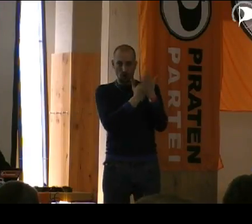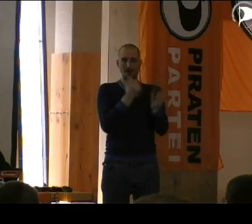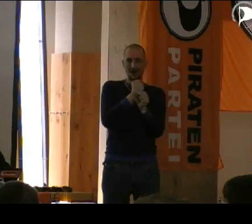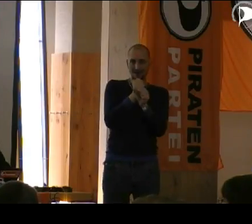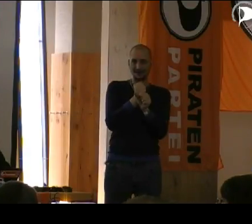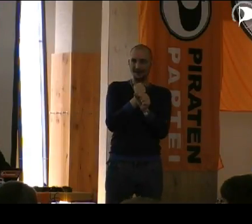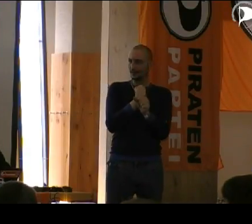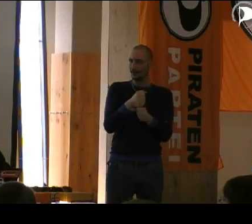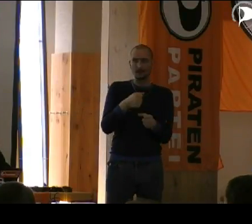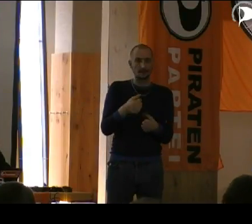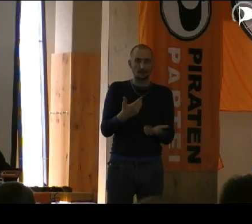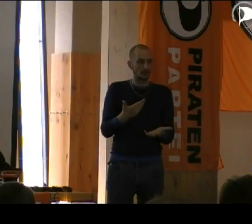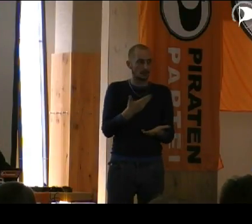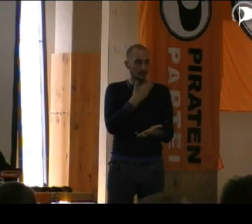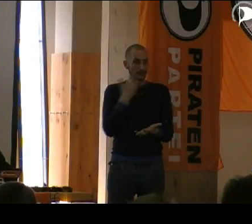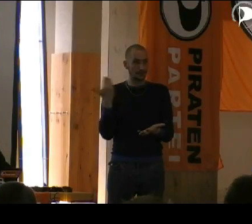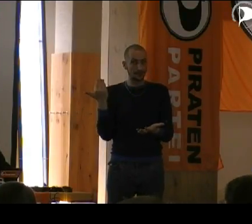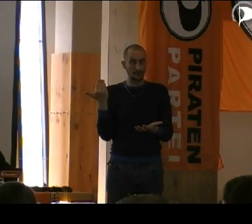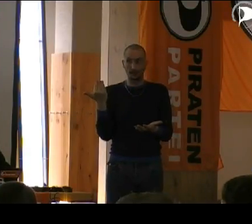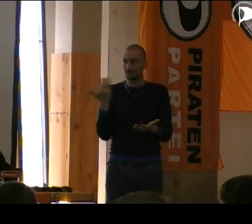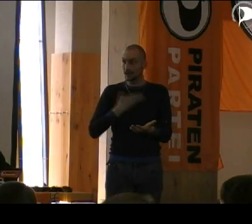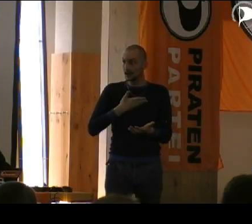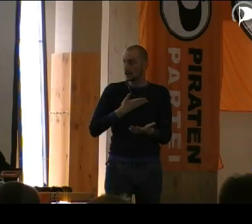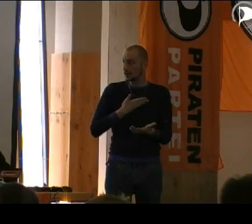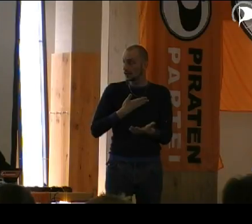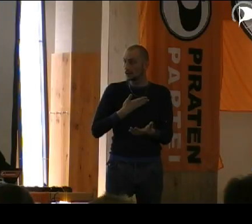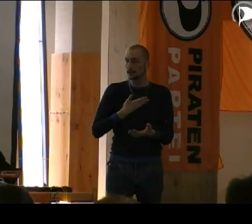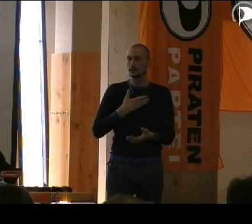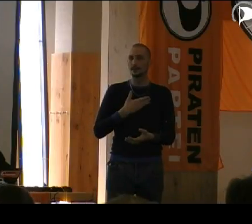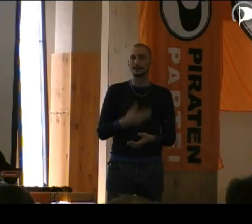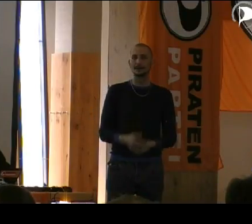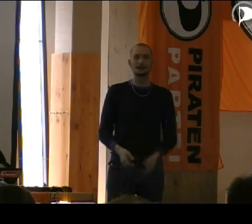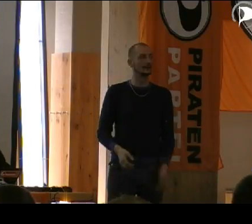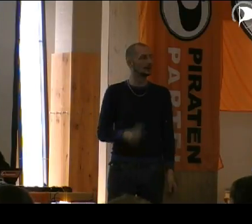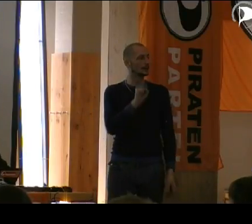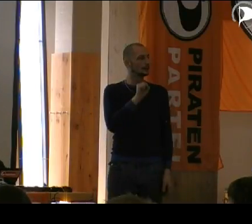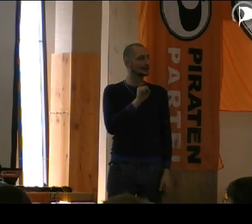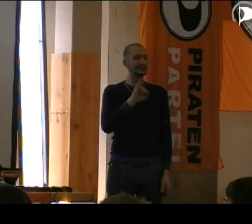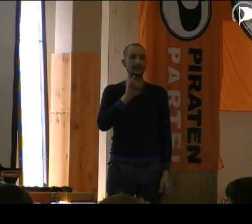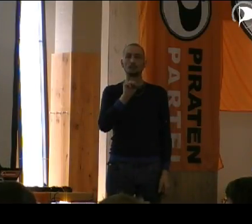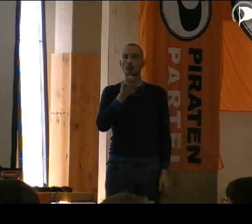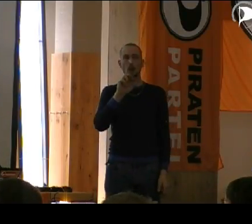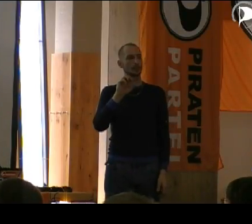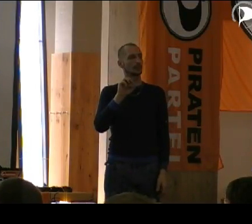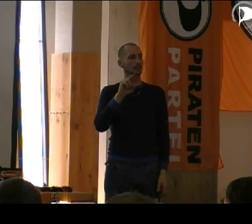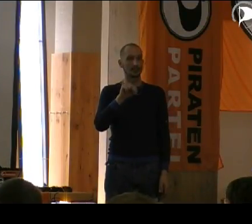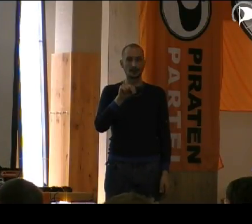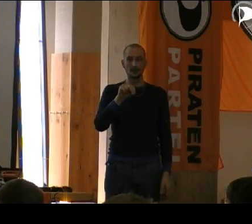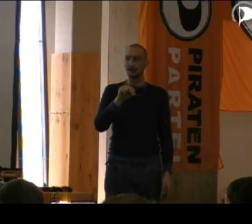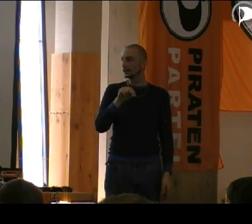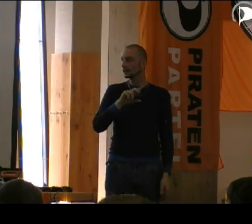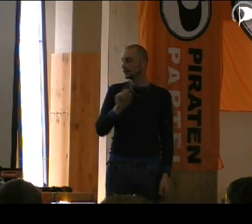es gibt scheinbar niemanden der noch voll machen will simon schüttelt den kopf ok also es gibt niemanden der noch ohne